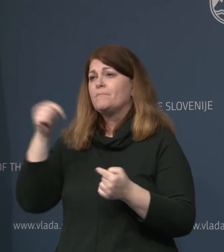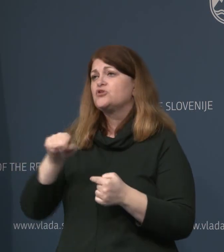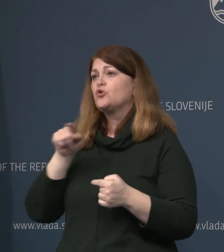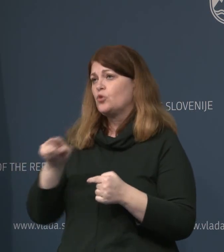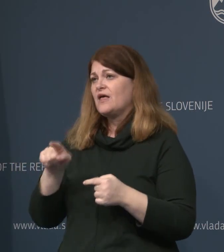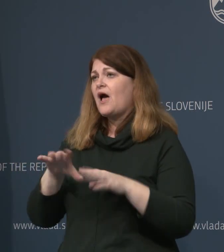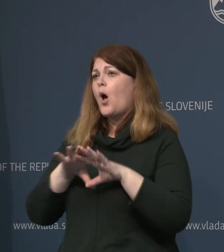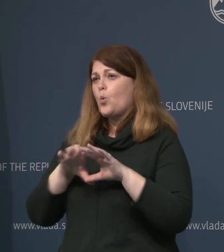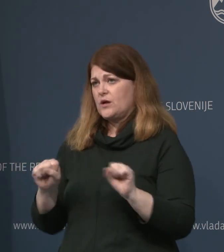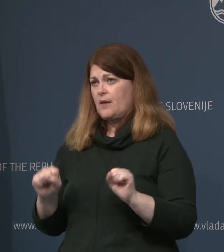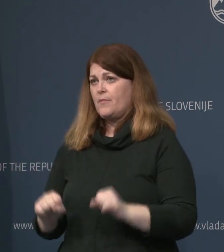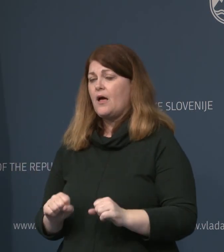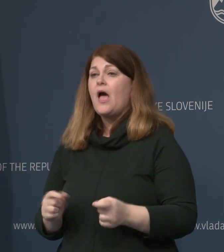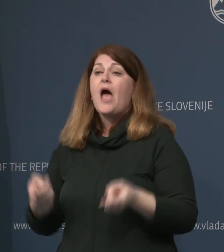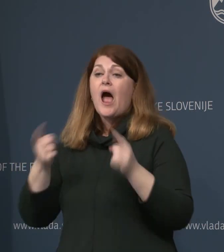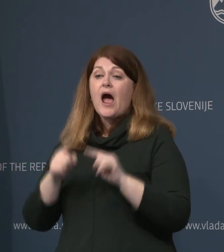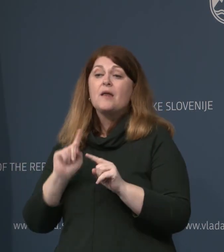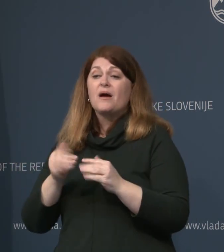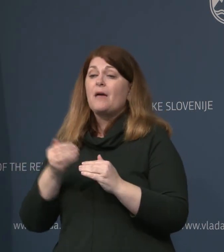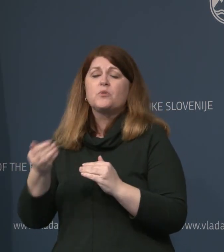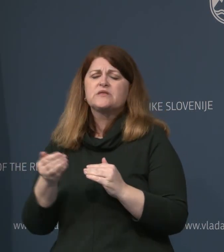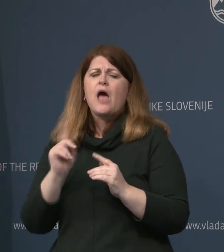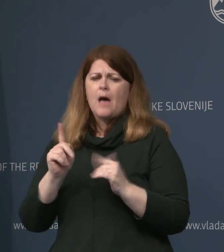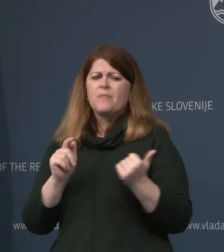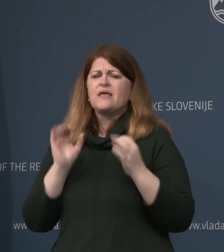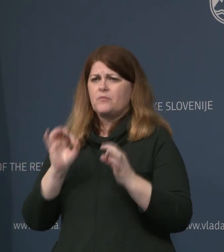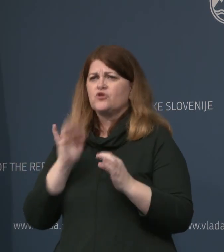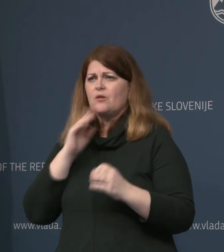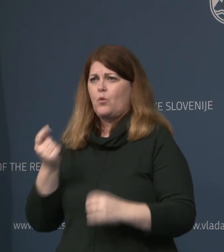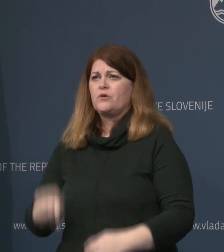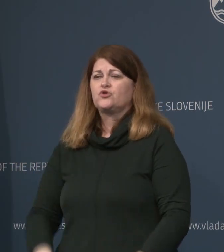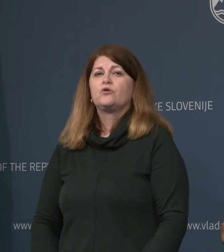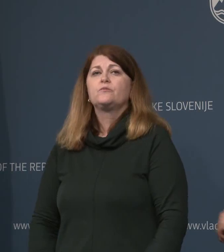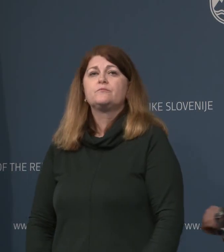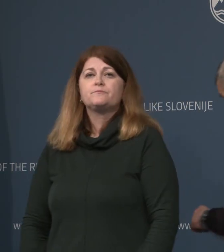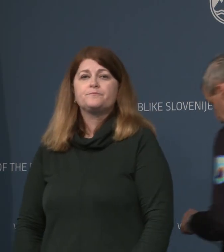do tega ukrepa, ali pa morda kaj pozneje, ampak sem prepričan, da bo prišlo.